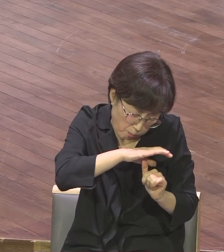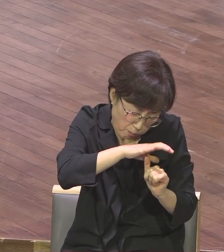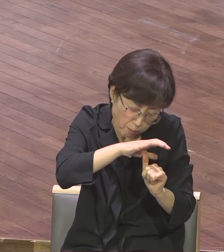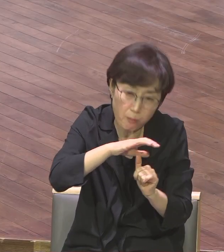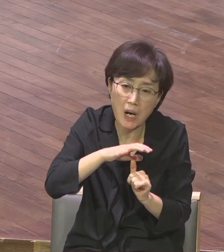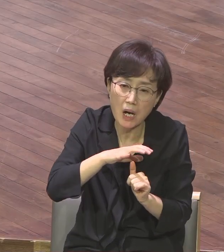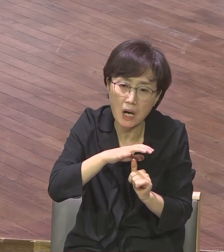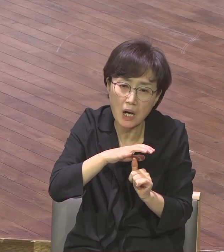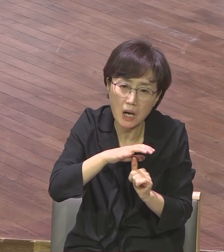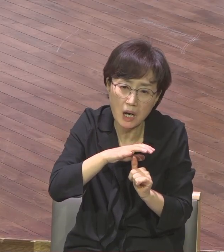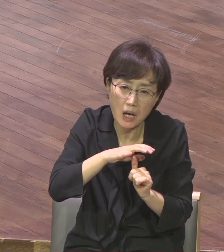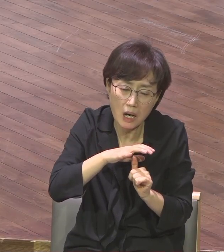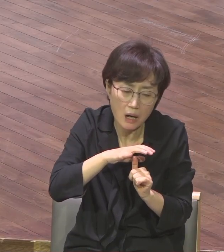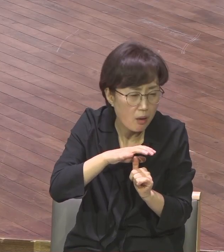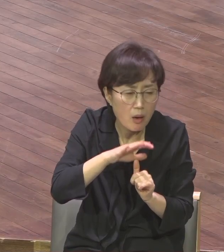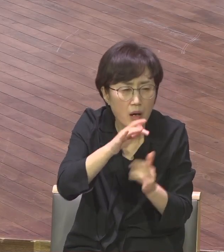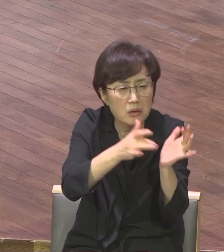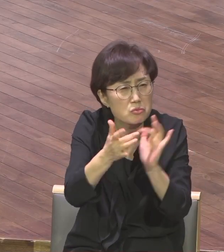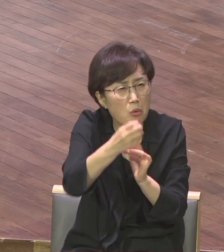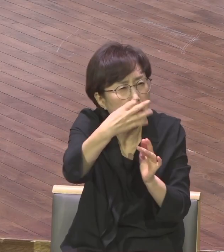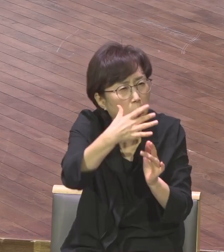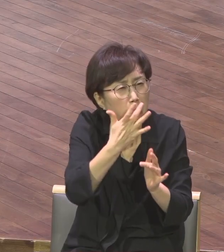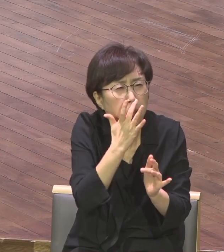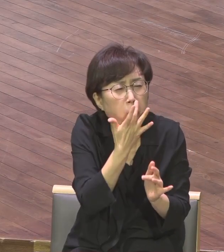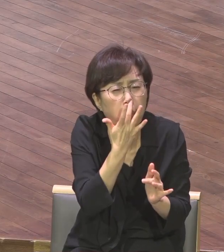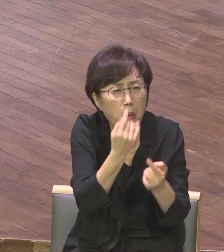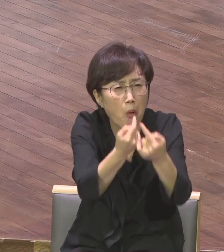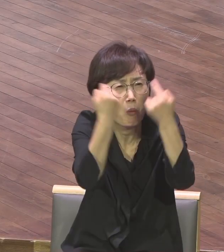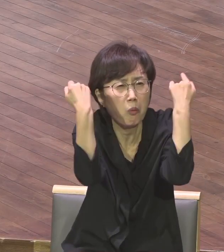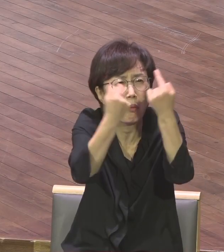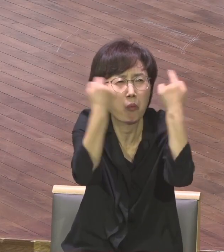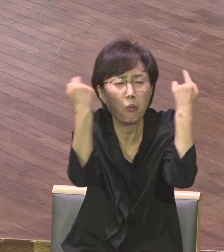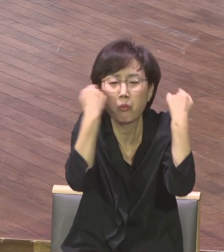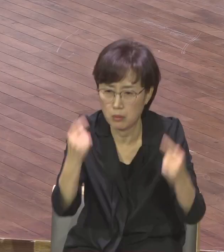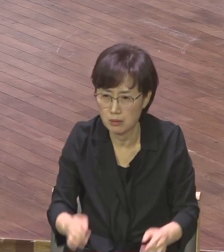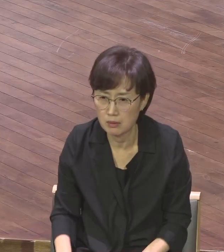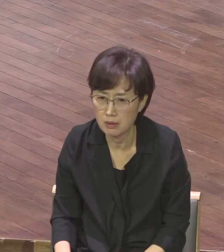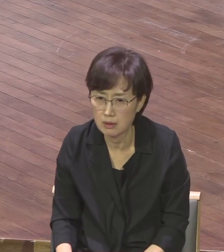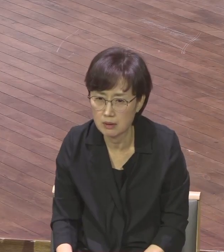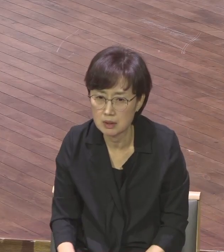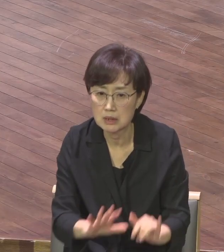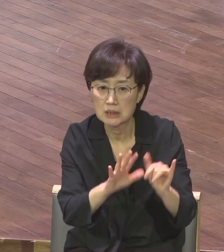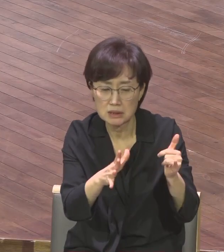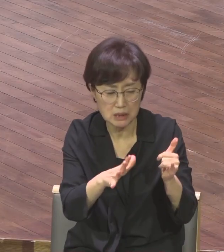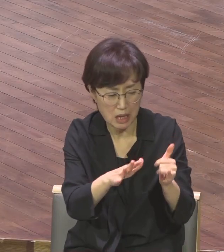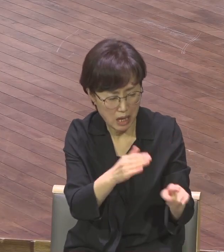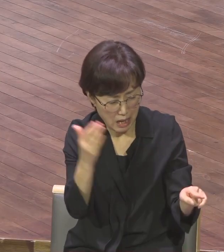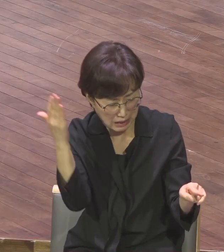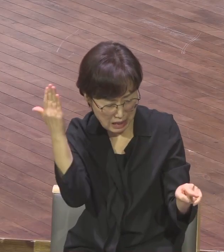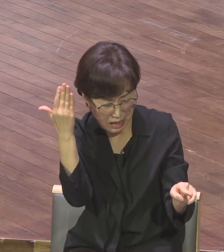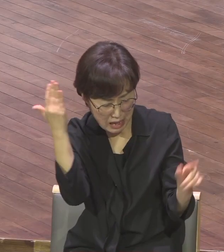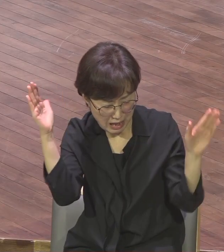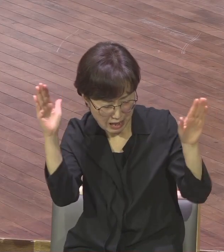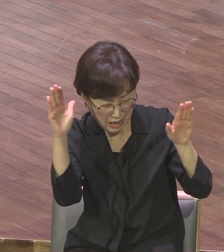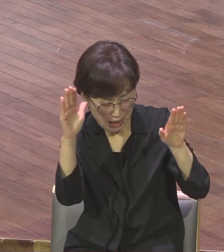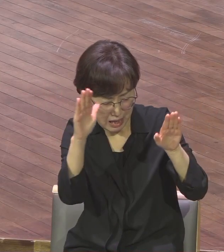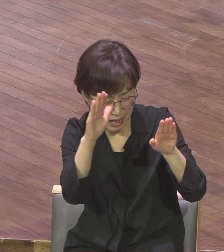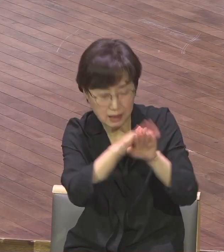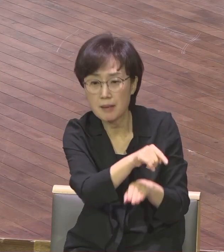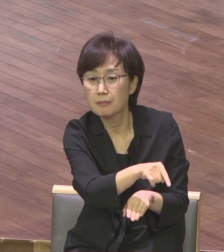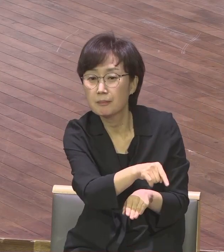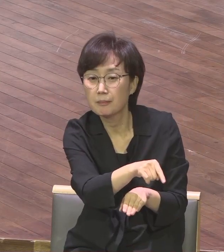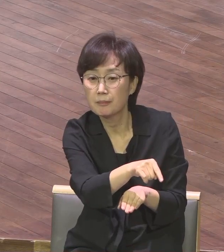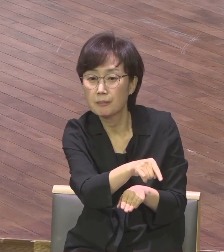발견을 못해요. 너무 어두워서. 이 어두운 세상에, 이 캄캄한 세상에 빛이신